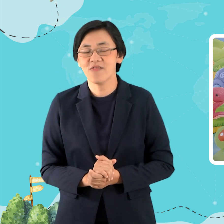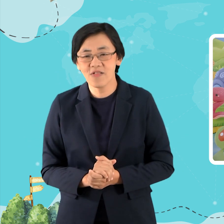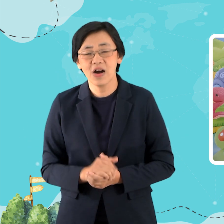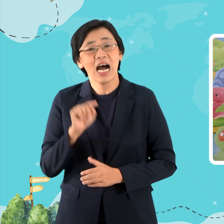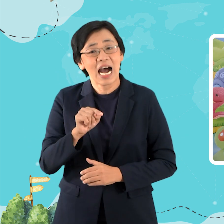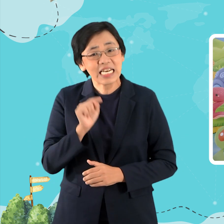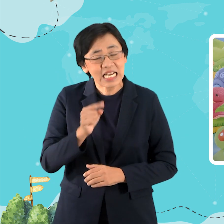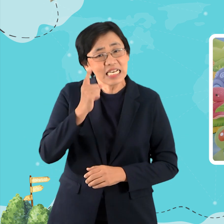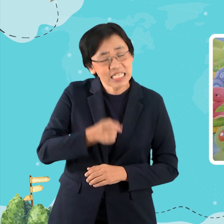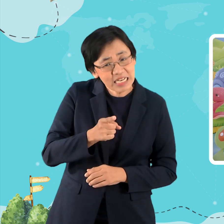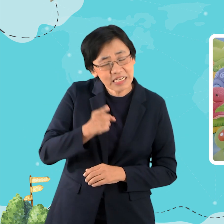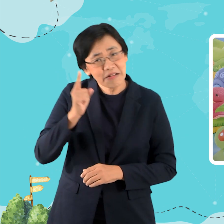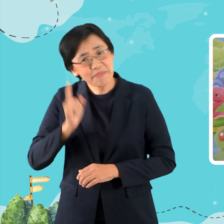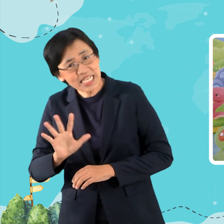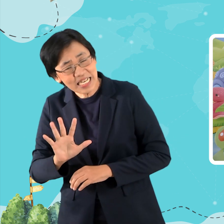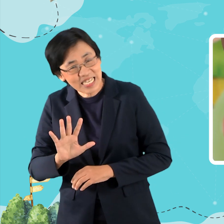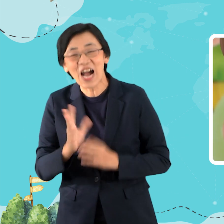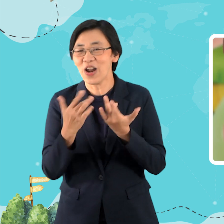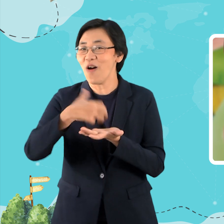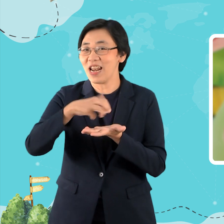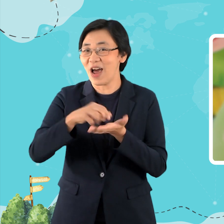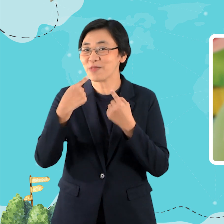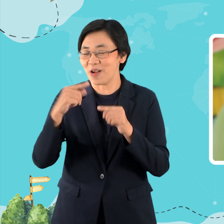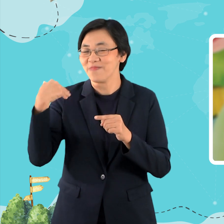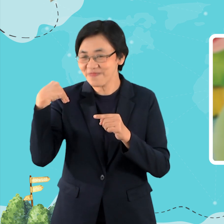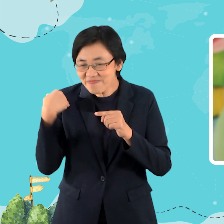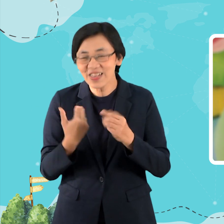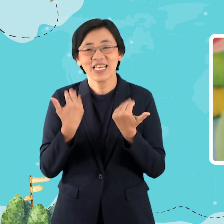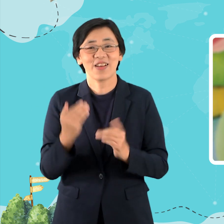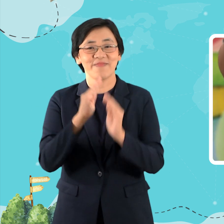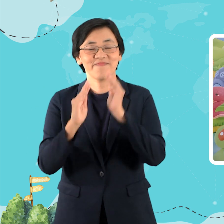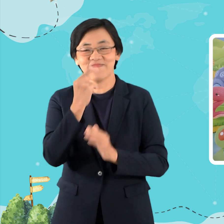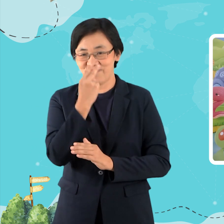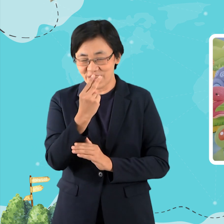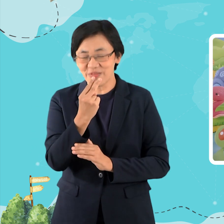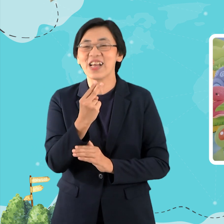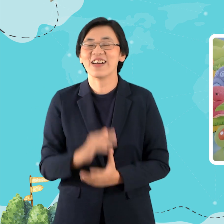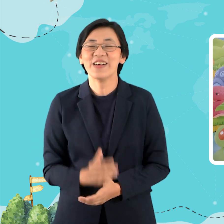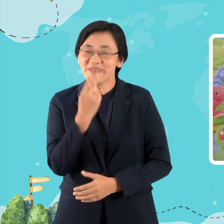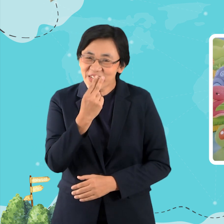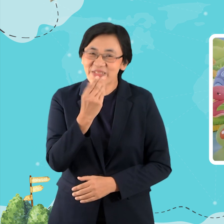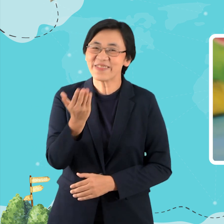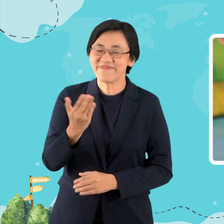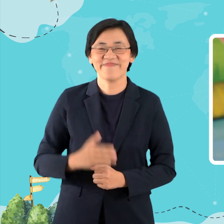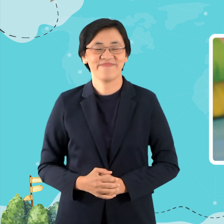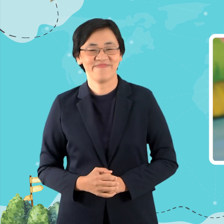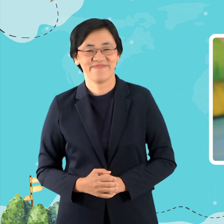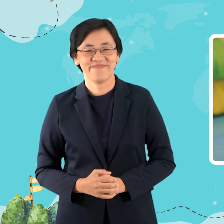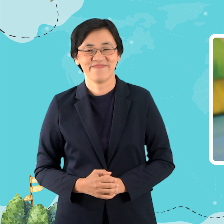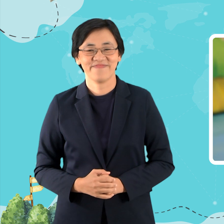มาฟังกันครับว่าเรื่องนี้ จริงหรือน่าเย้ยเย ้ไปชมนิทานกันเลยครับ ไปเลยจ้